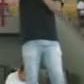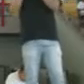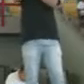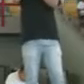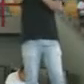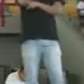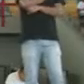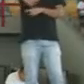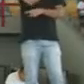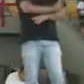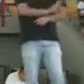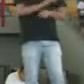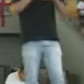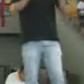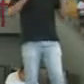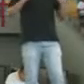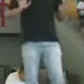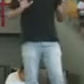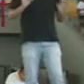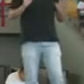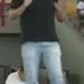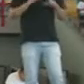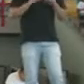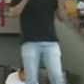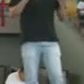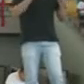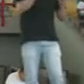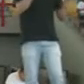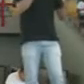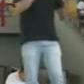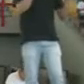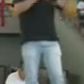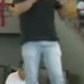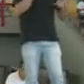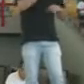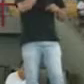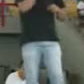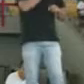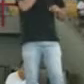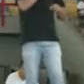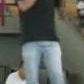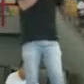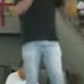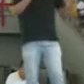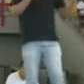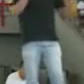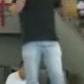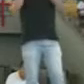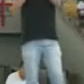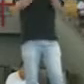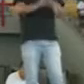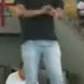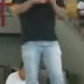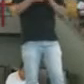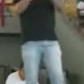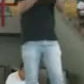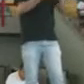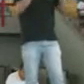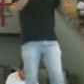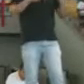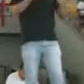para o Brasil, mas mesmo assim foi possível produzir alguma coisa, porque os textos já indicavam que havia